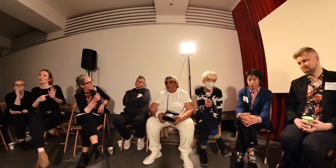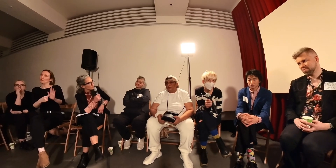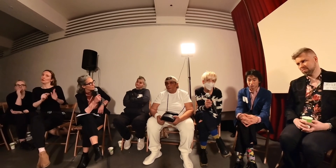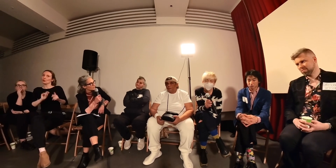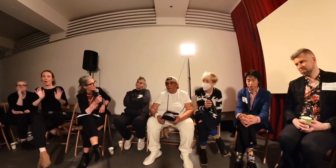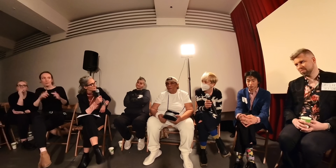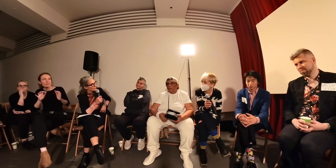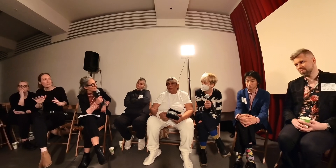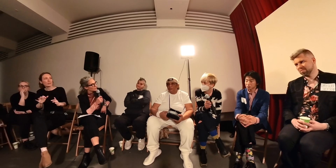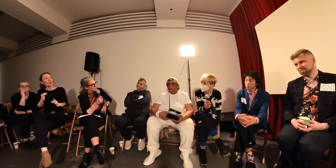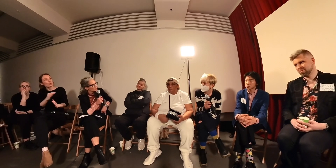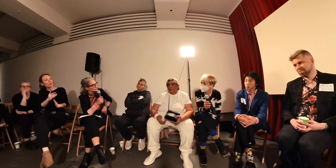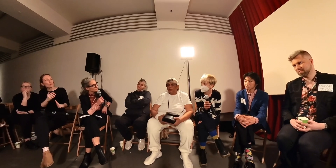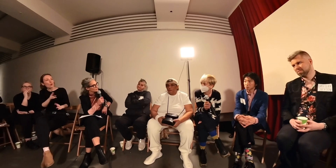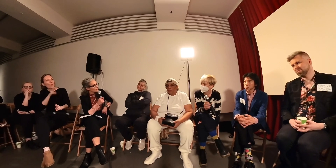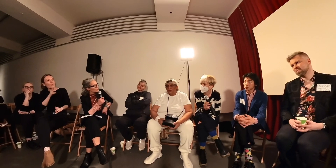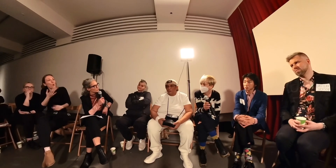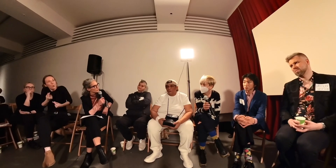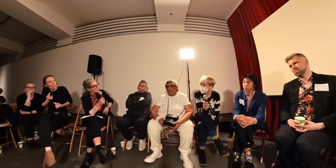mohli scházet,